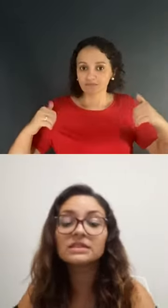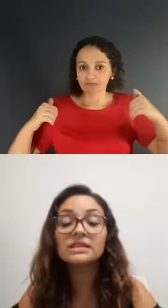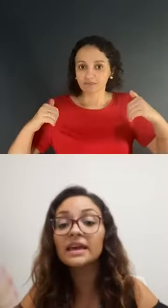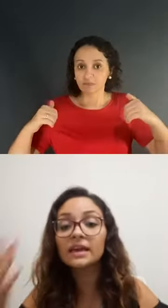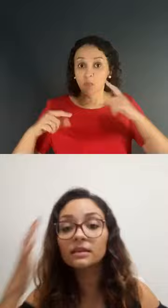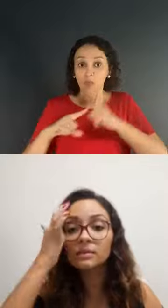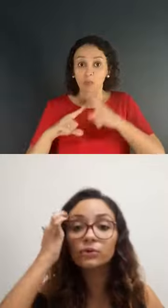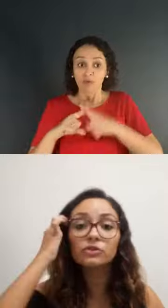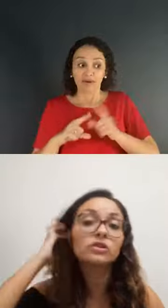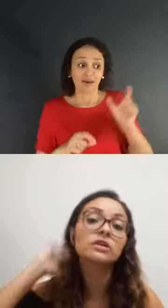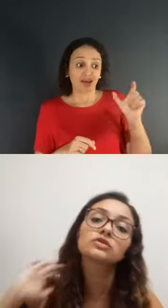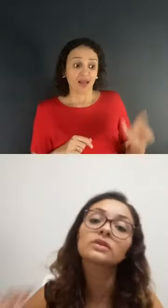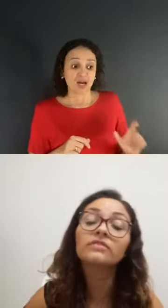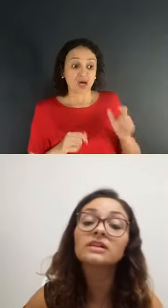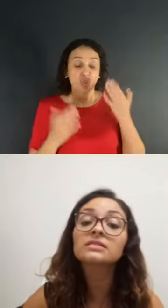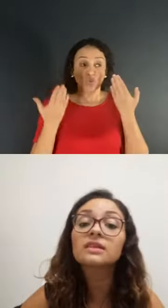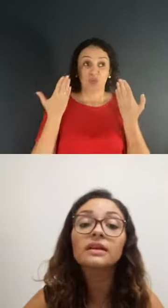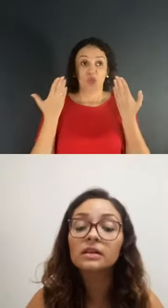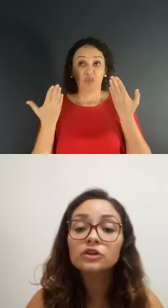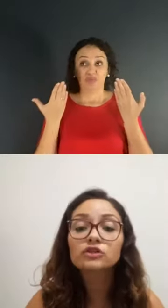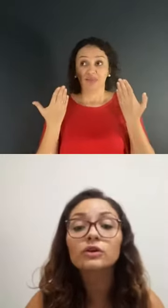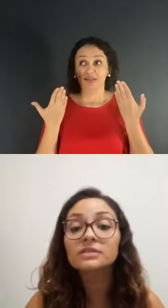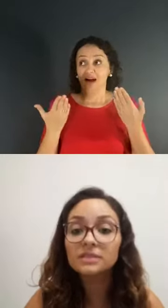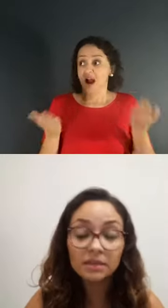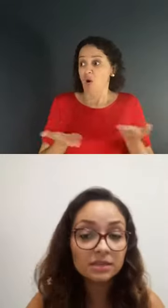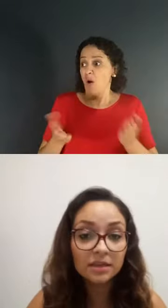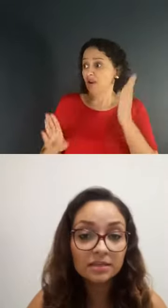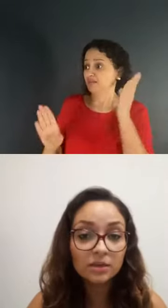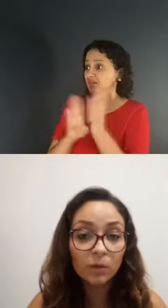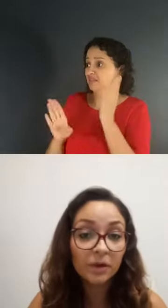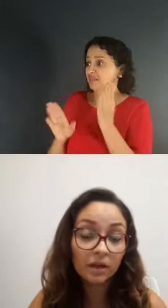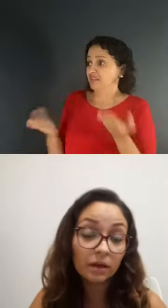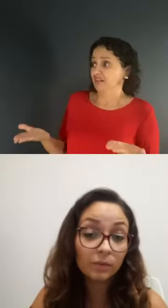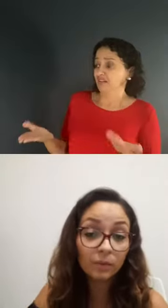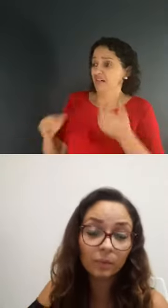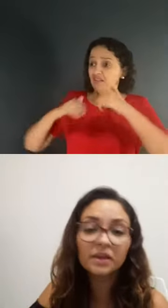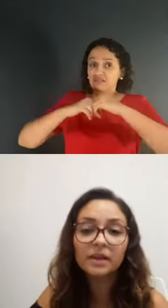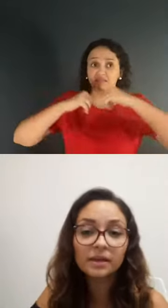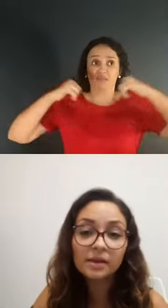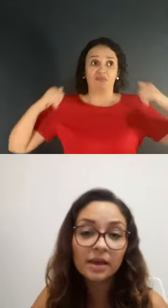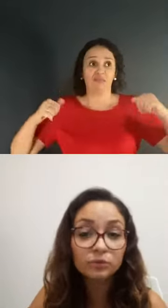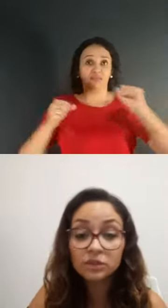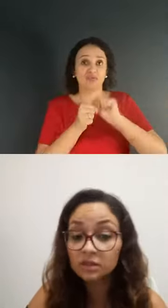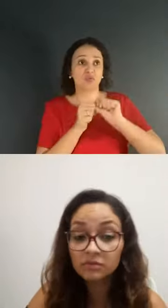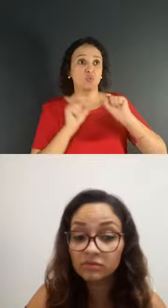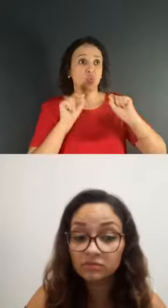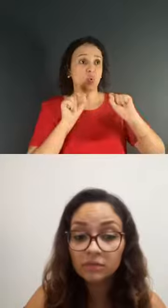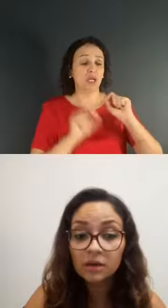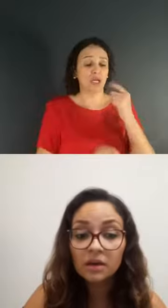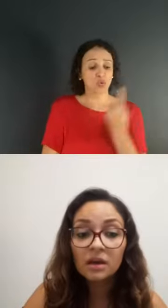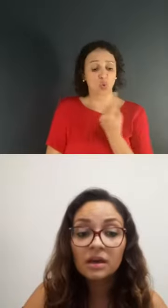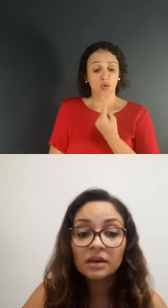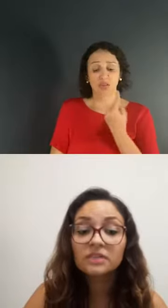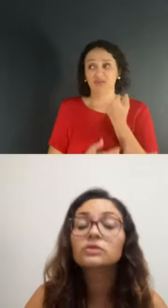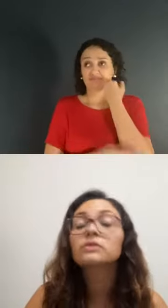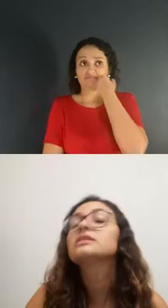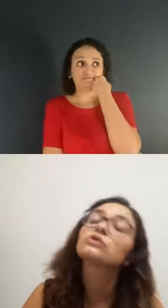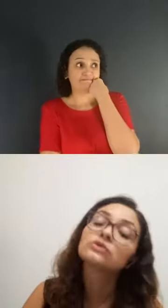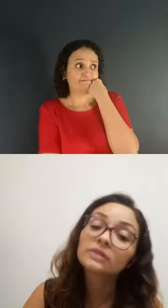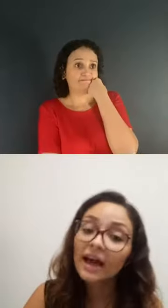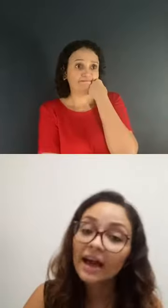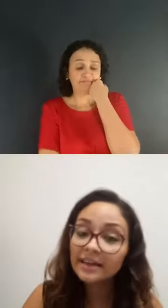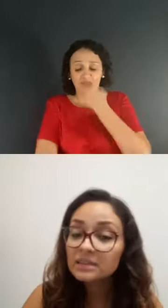do que fazer depois disso, o que fazer sozinha sem esse companheiro ou companheira que é abusivo.